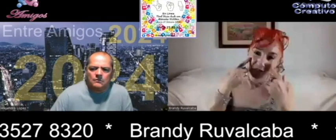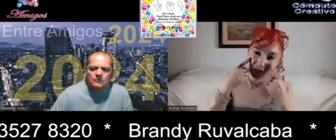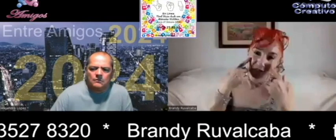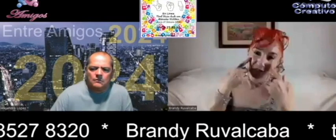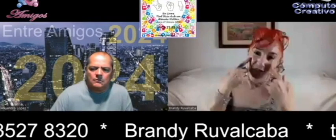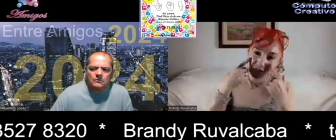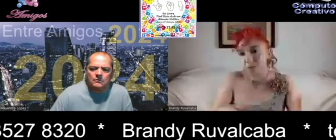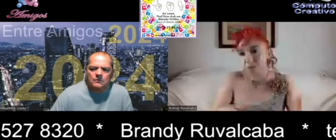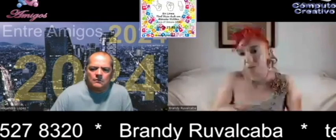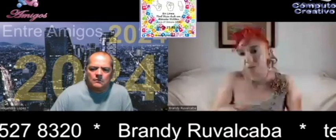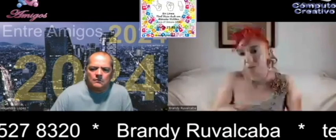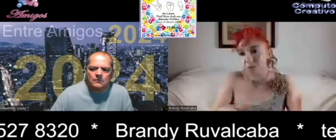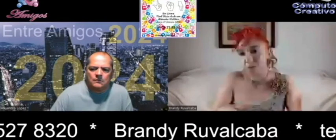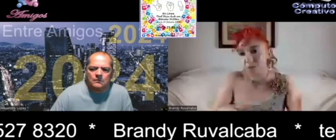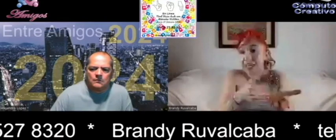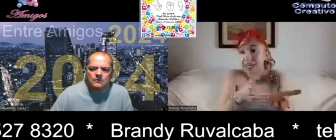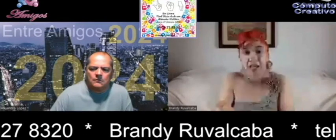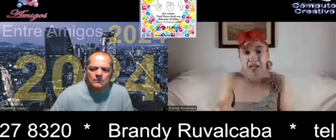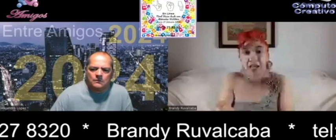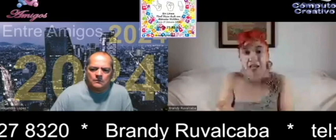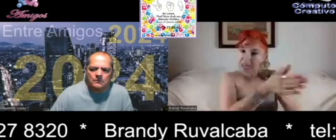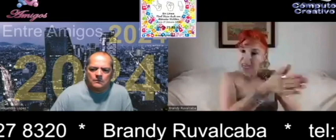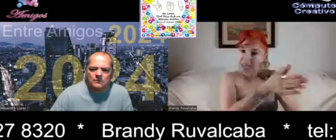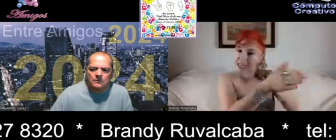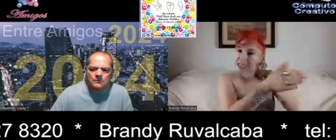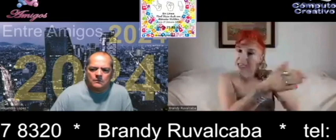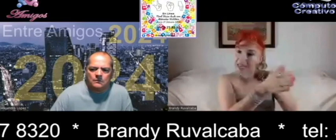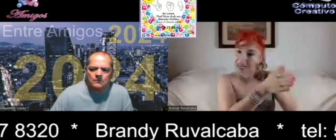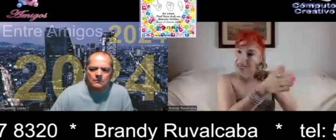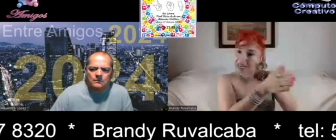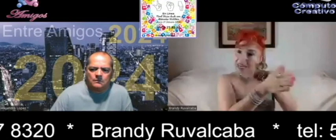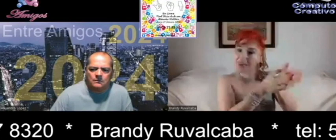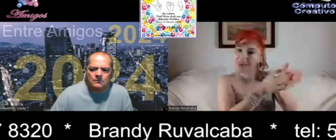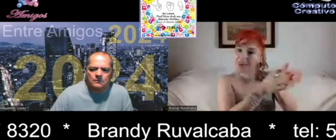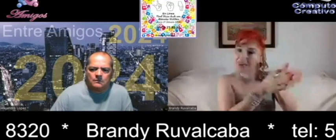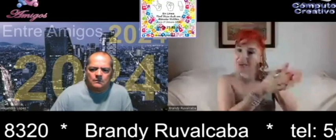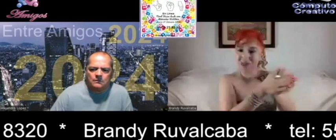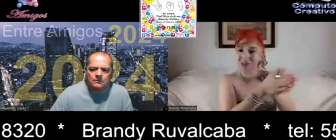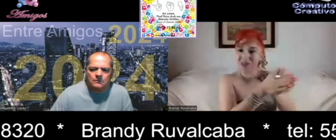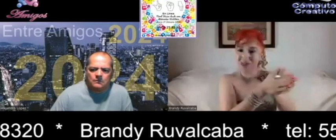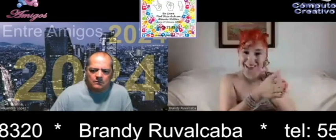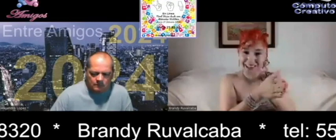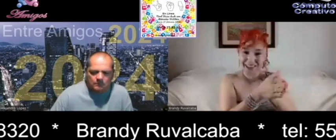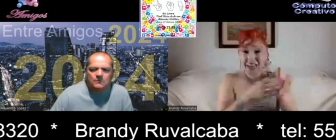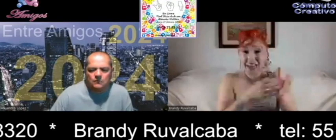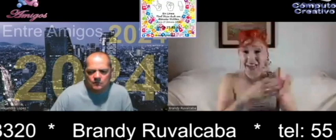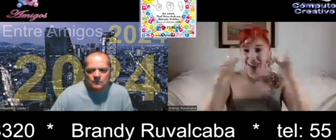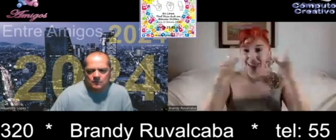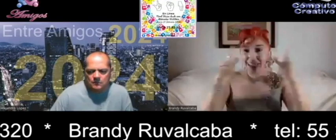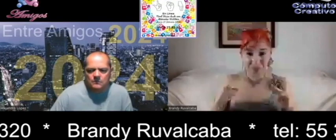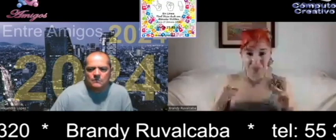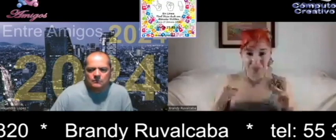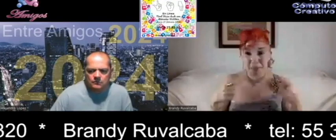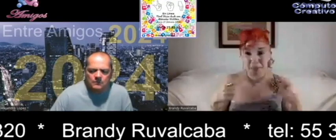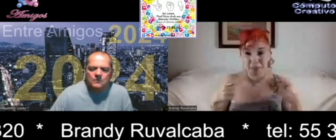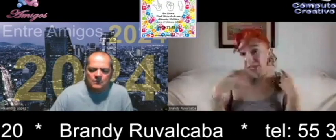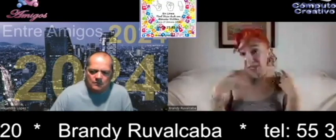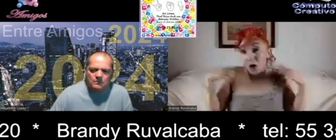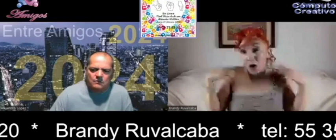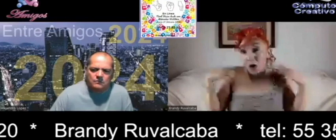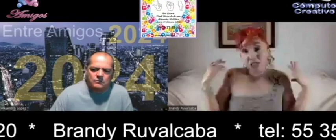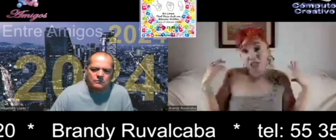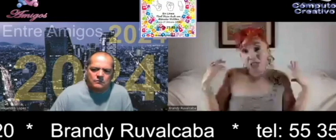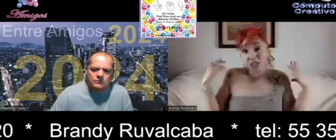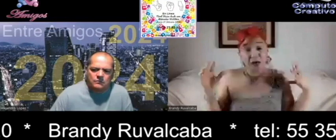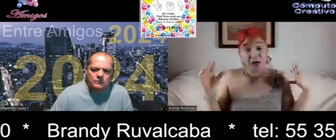veían eso y decían, ah, claro, pues si de aquí sale el chocolate, esta es la seña para chocolate en México. Porque